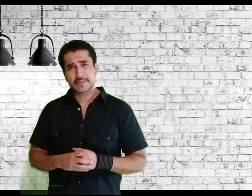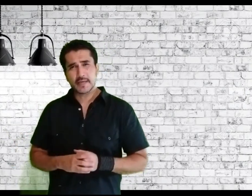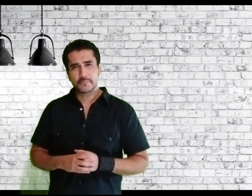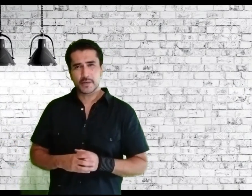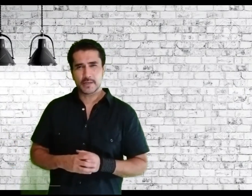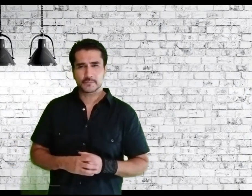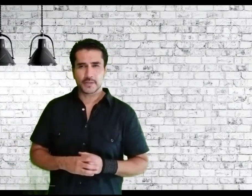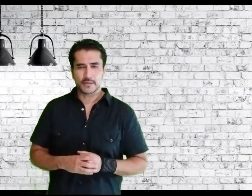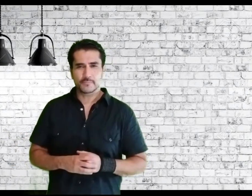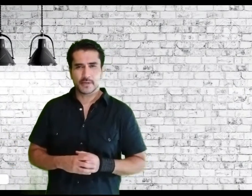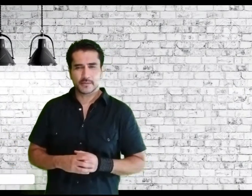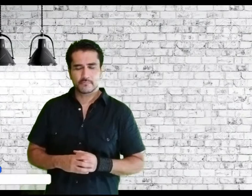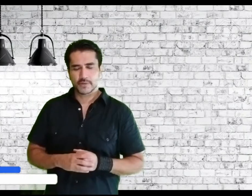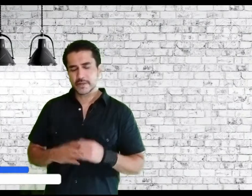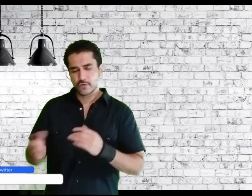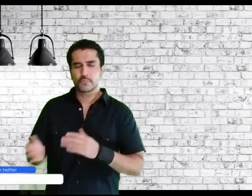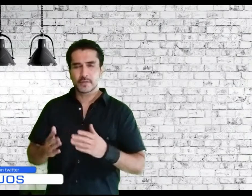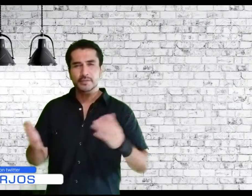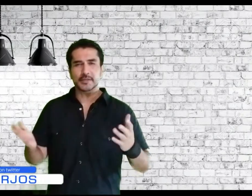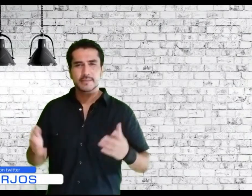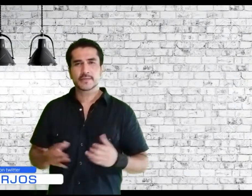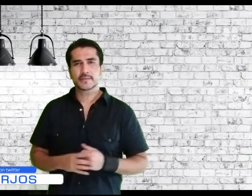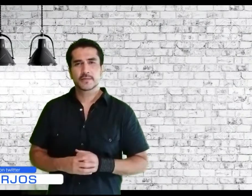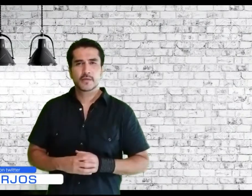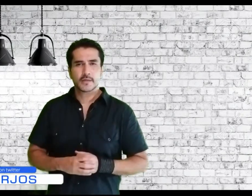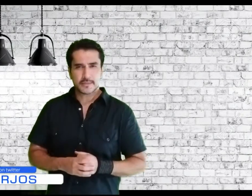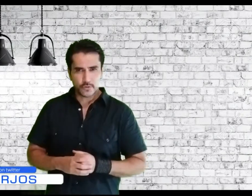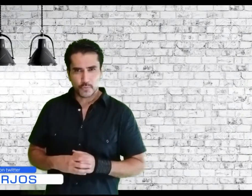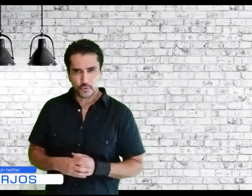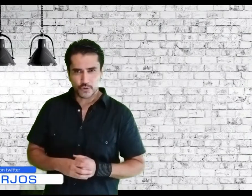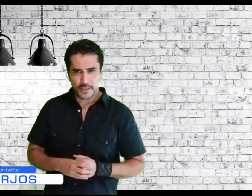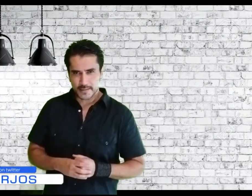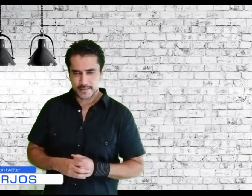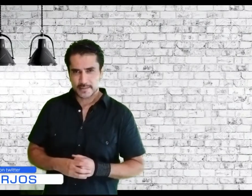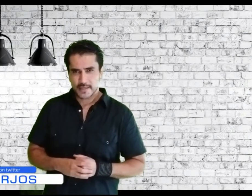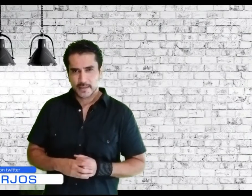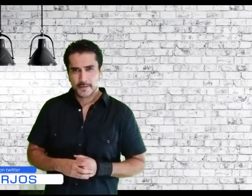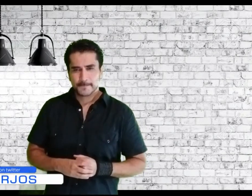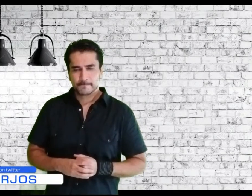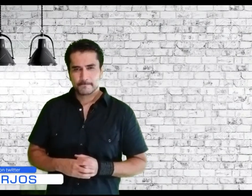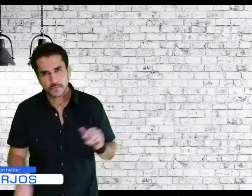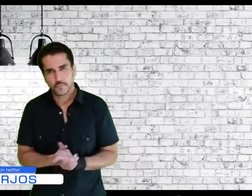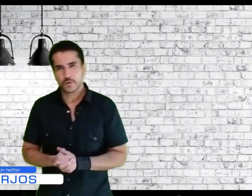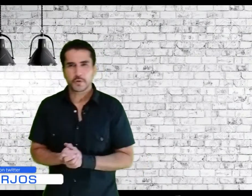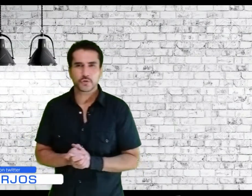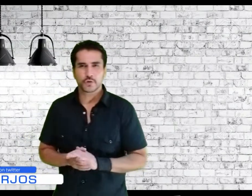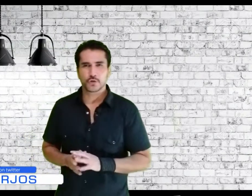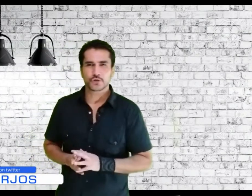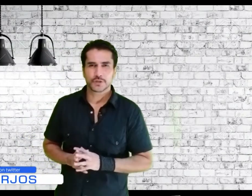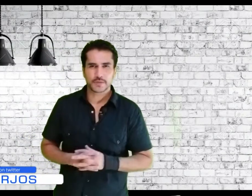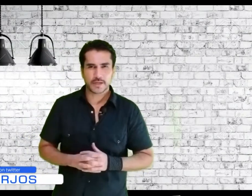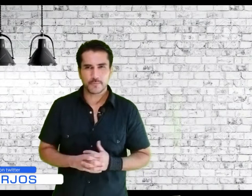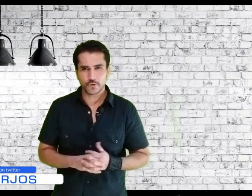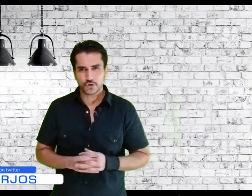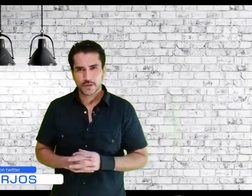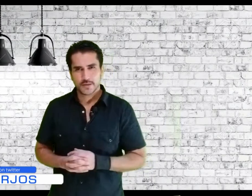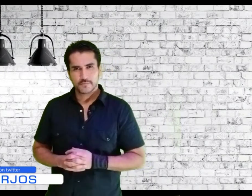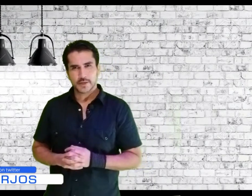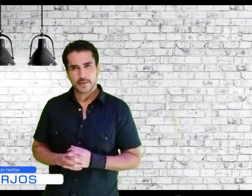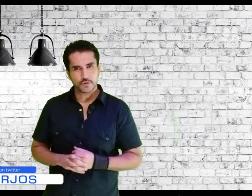aprendizaje para que ellos puedan tener estas oportunidades. Bueno, amigos, solo los invitamos para que no se